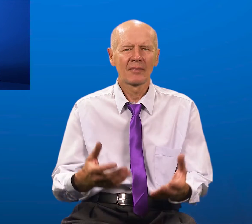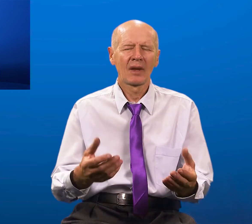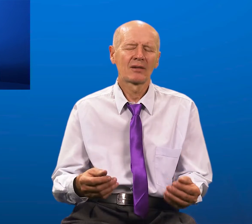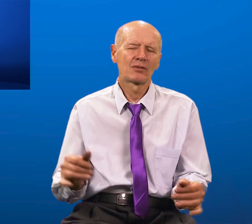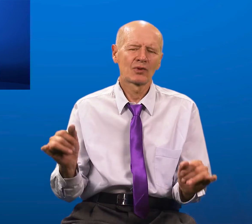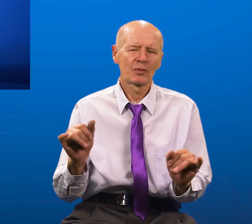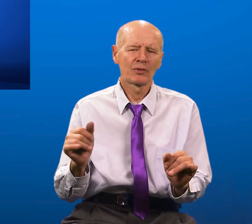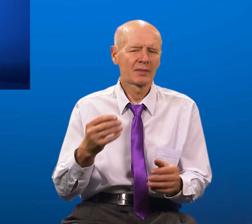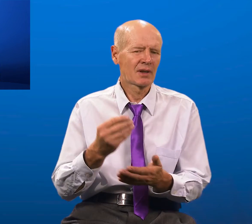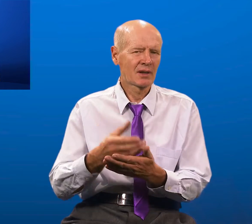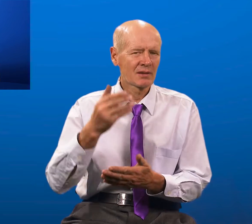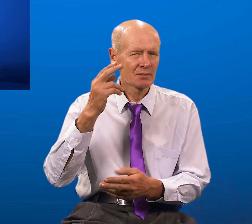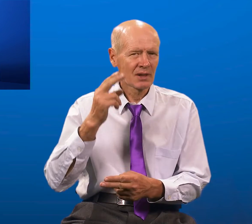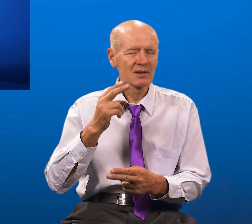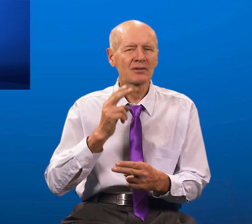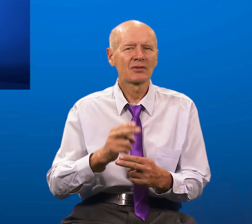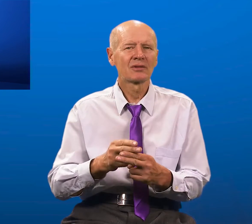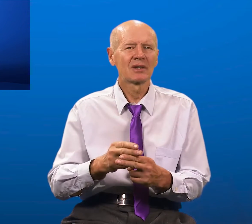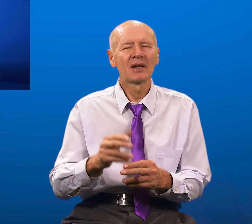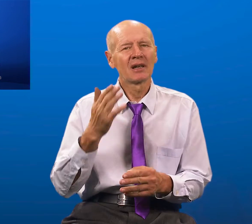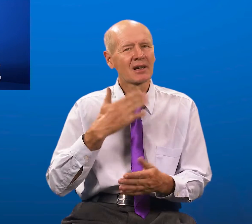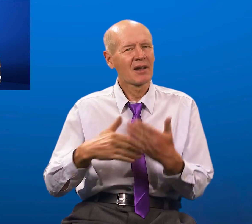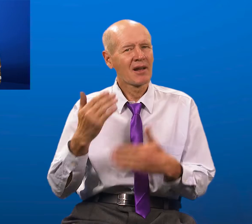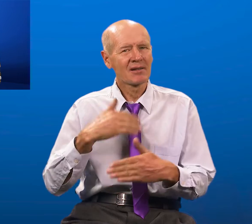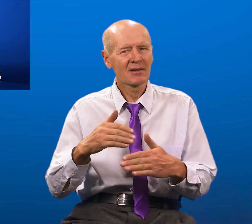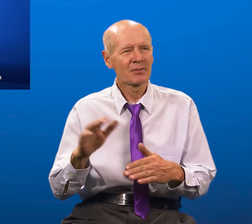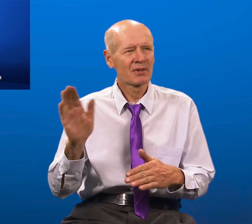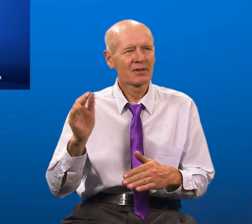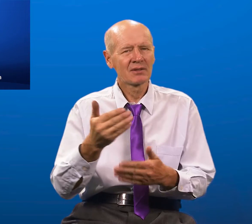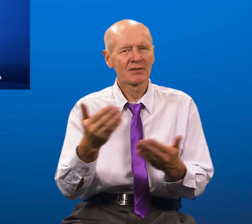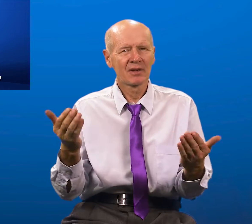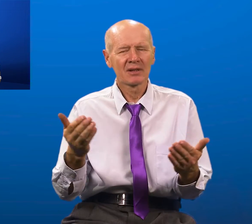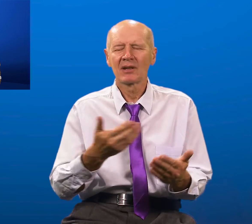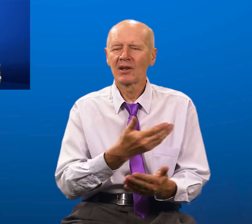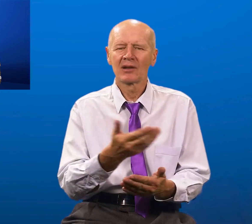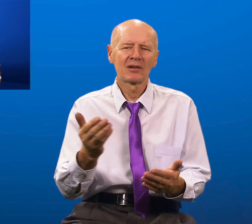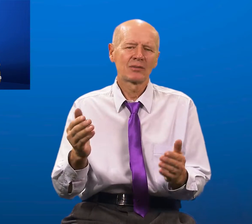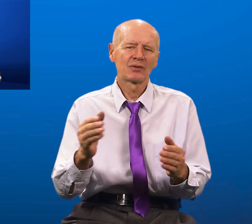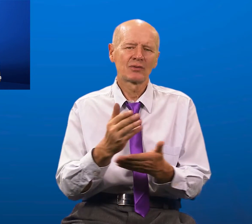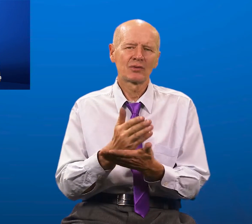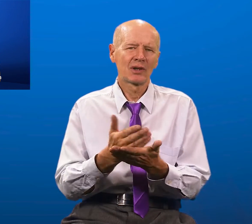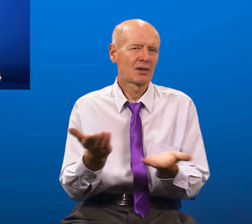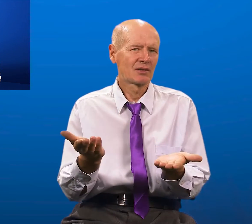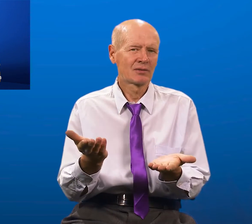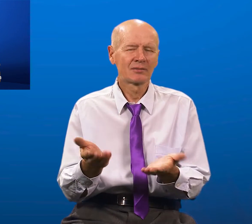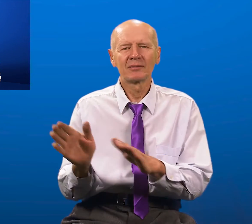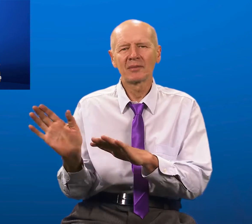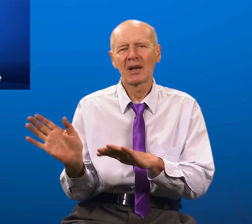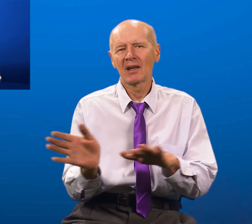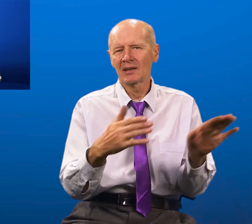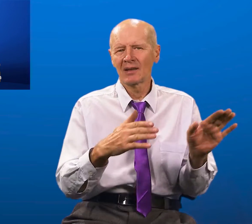С днем субботним, дорогие сестры и братья! Мы очень рады вас приветствовать на нашем онлайн-богослужении. Вот и незаметно пролетела